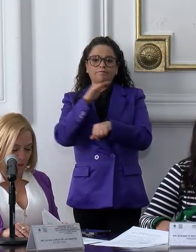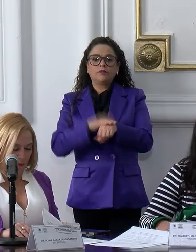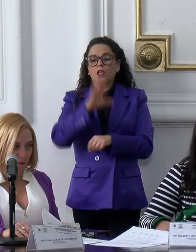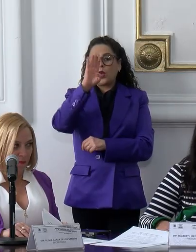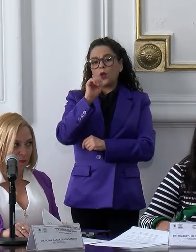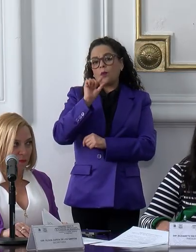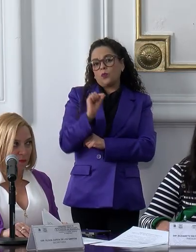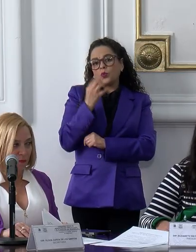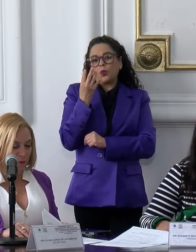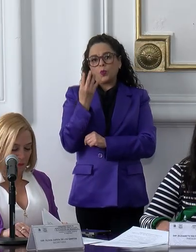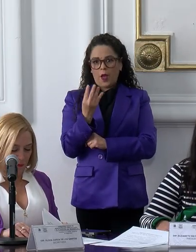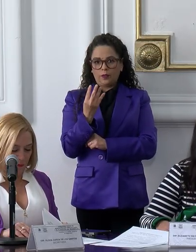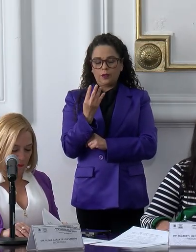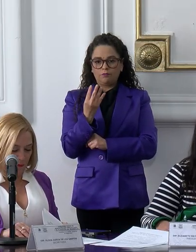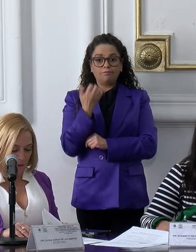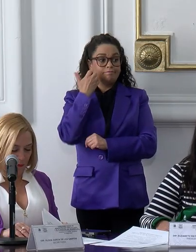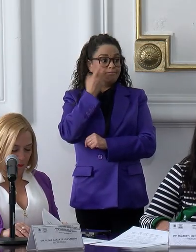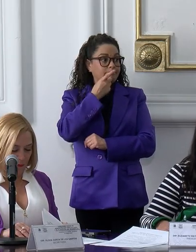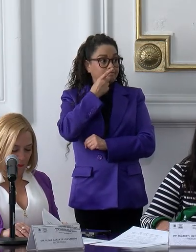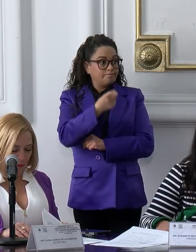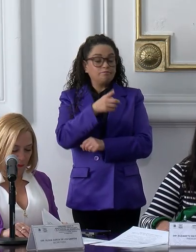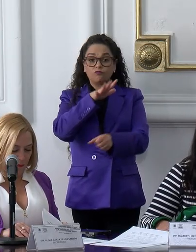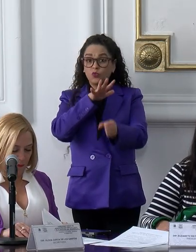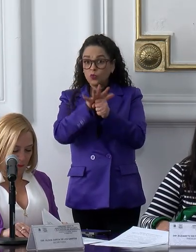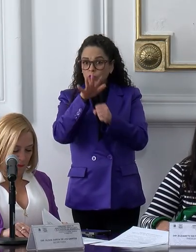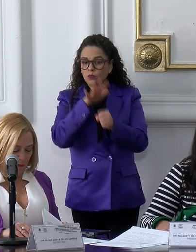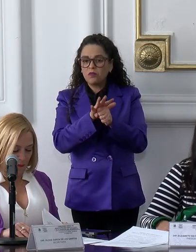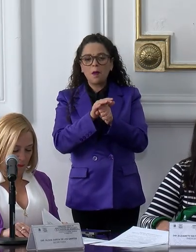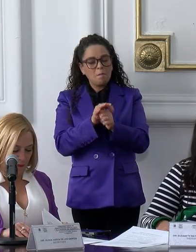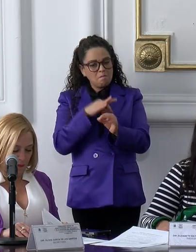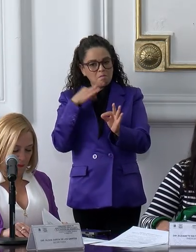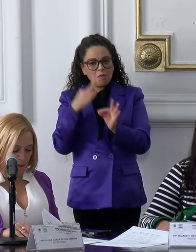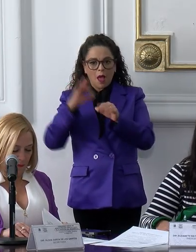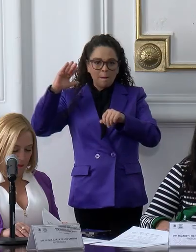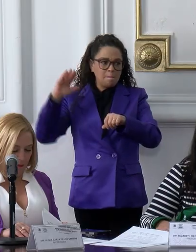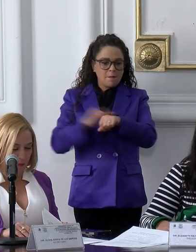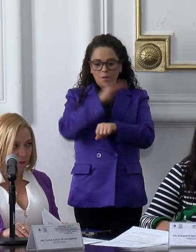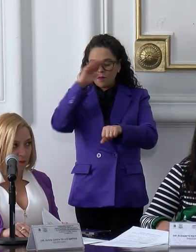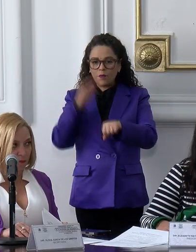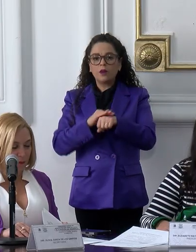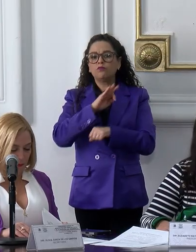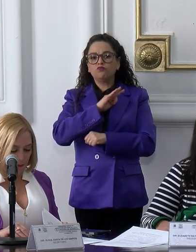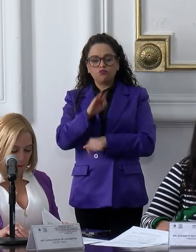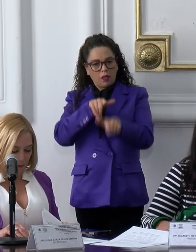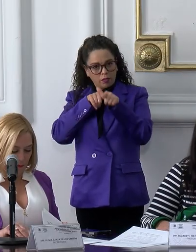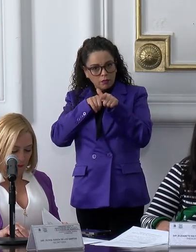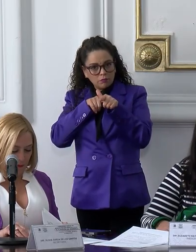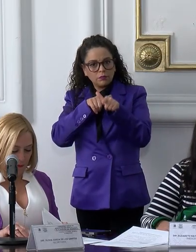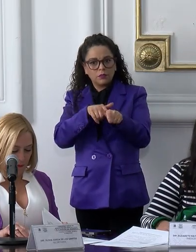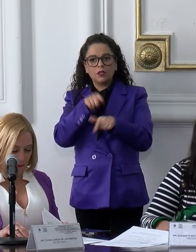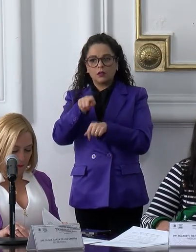de lo anterior, se estima que cuenta con una calificación suficiente para ser considerado susceptible de ratificación